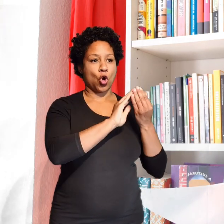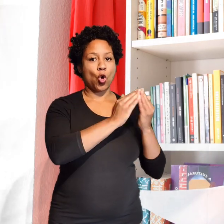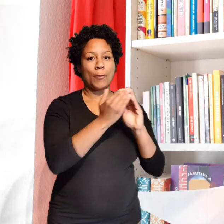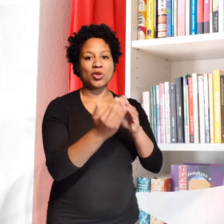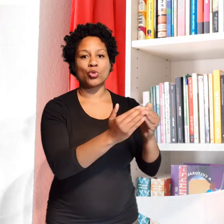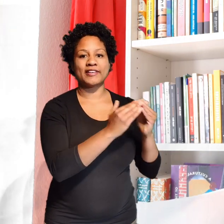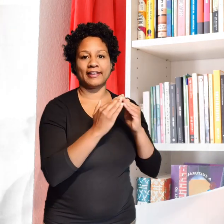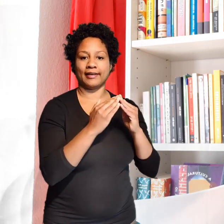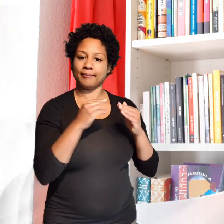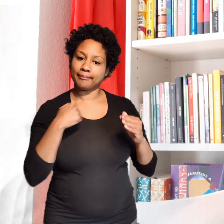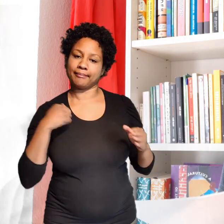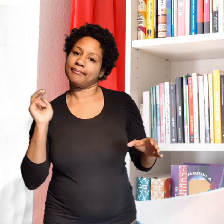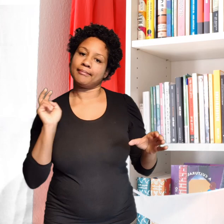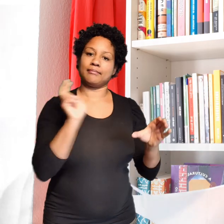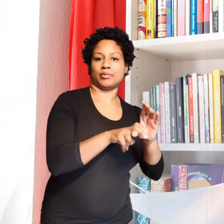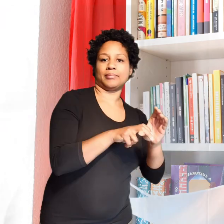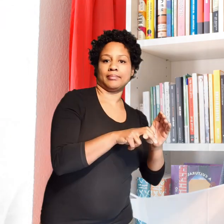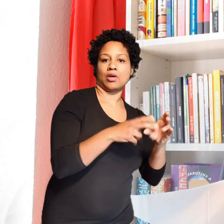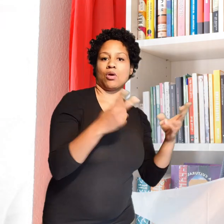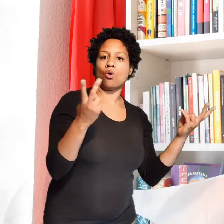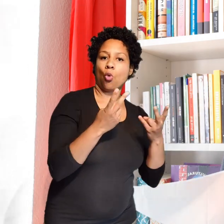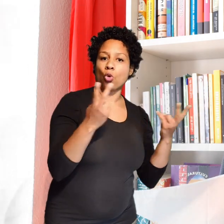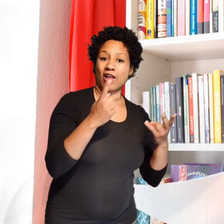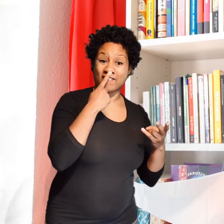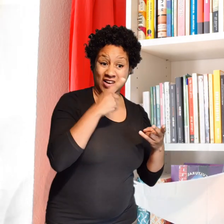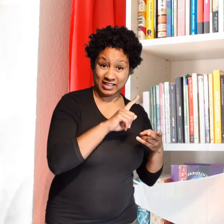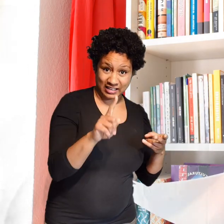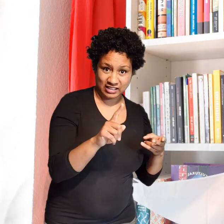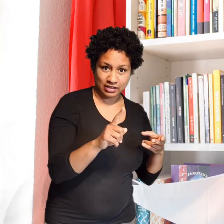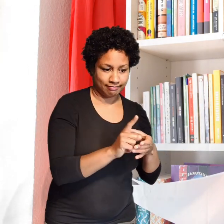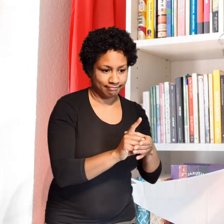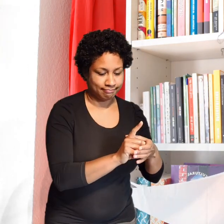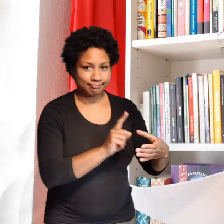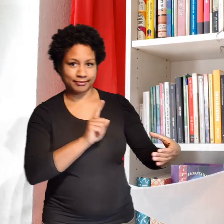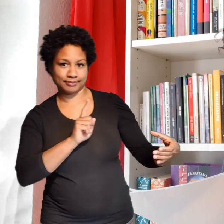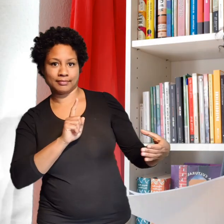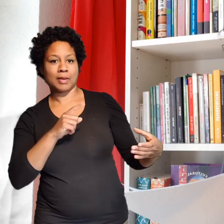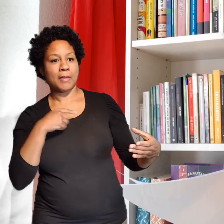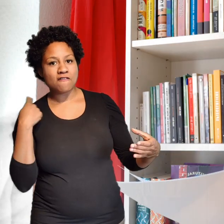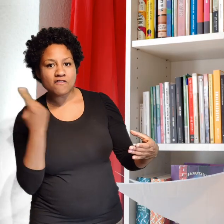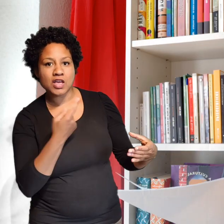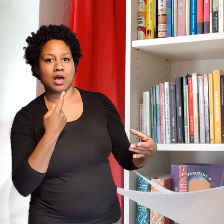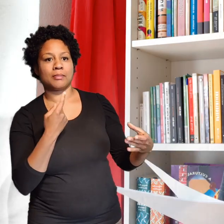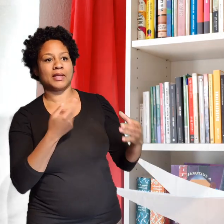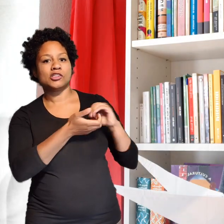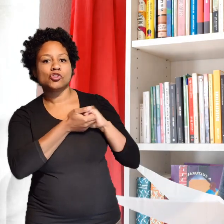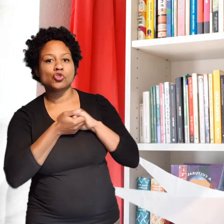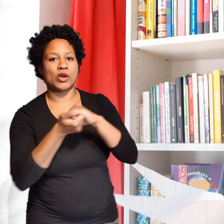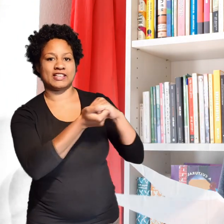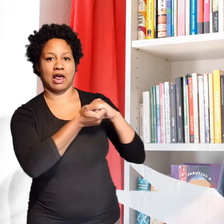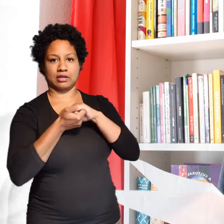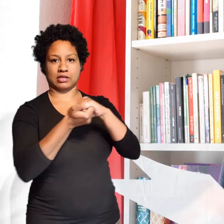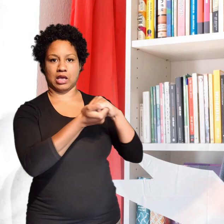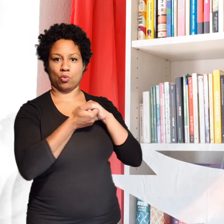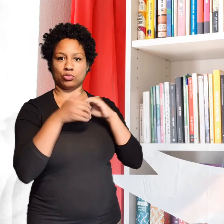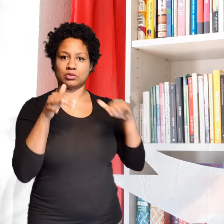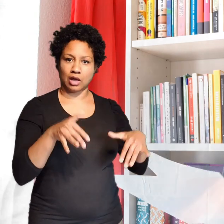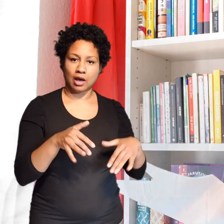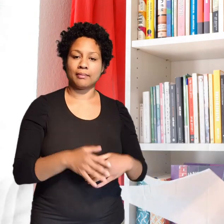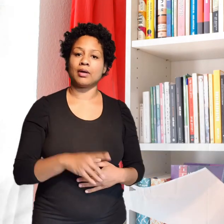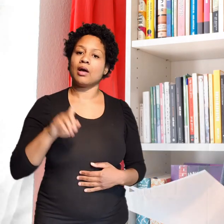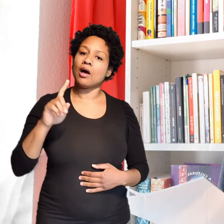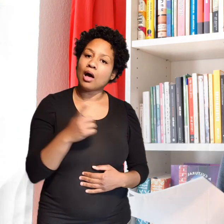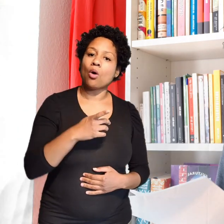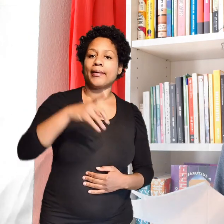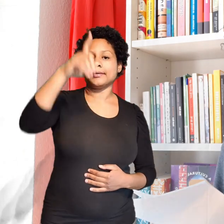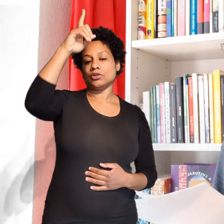angehören. Oder wenn dem nicht so ist, dass wir uns mit der Bewegung solidarisieren. Und das hat auch in deutschsprachigen